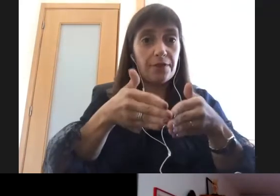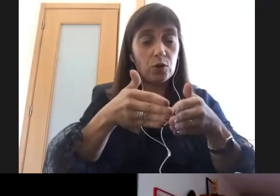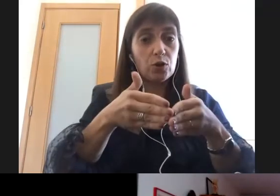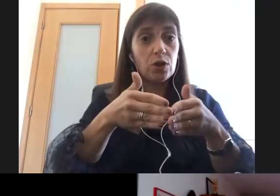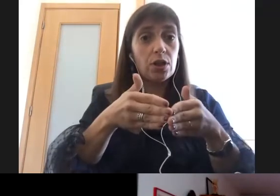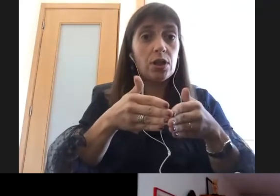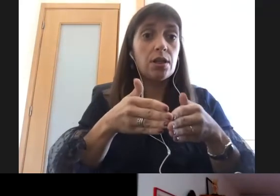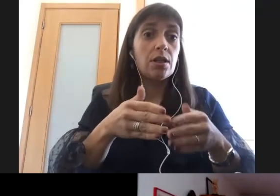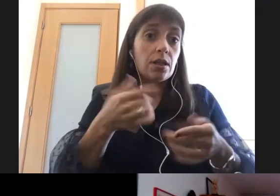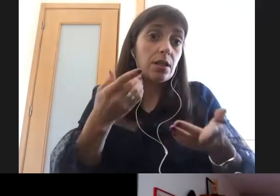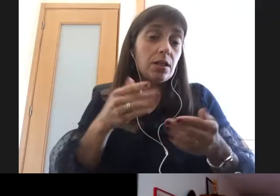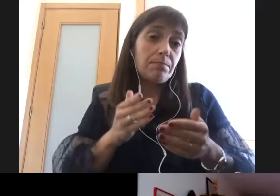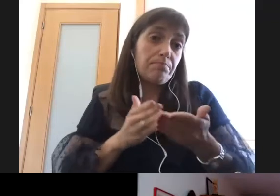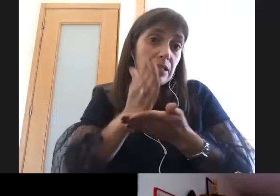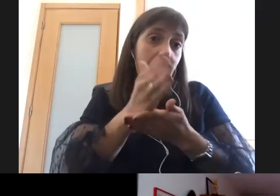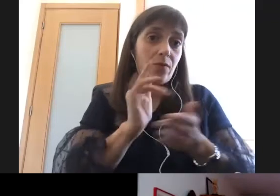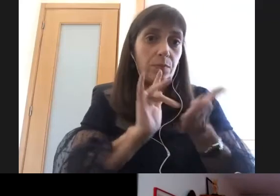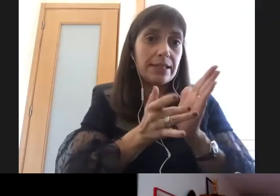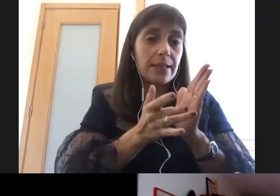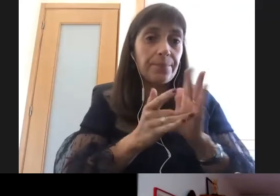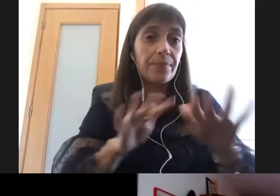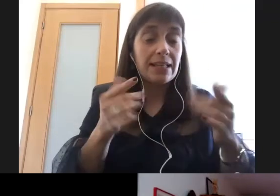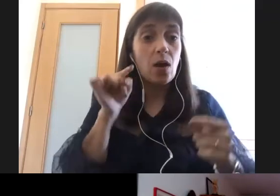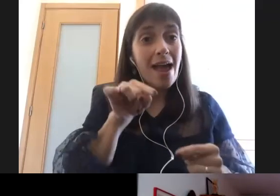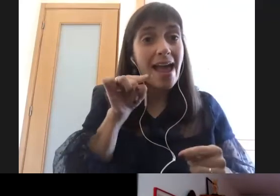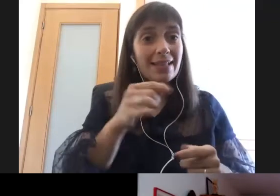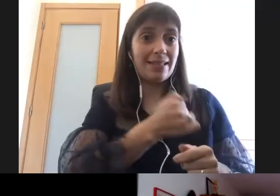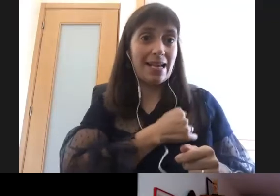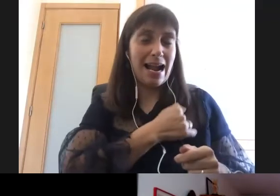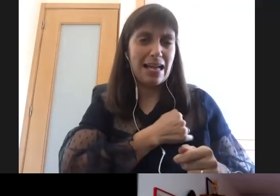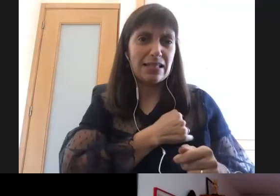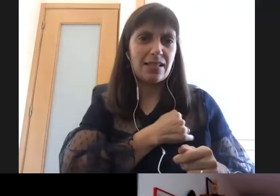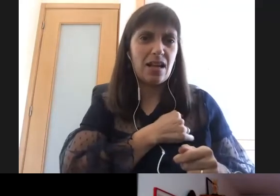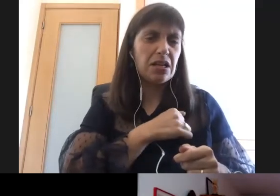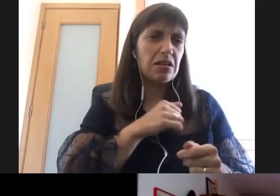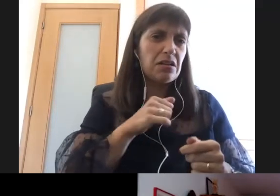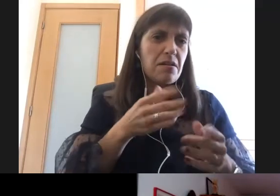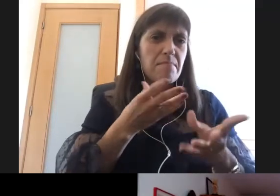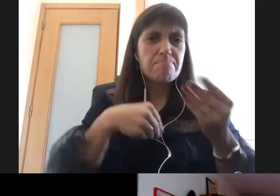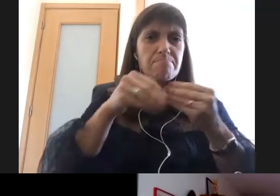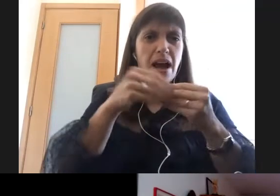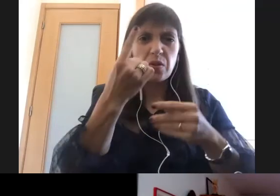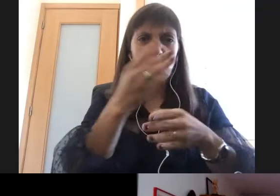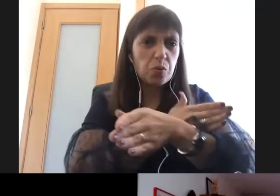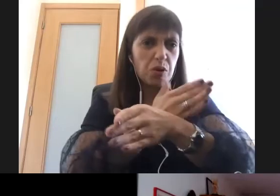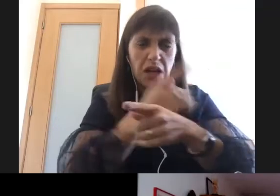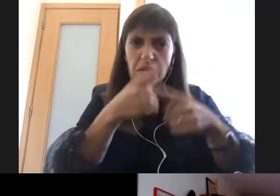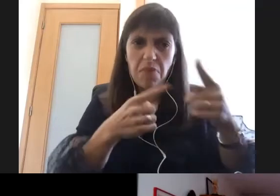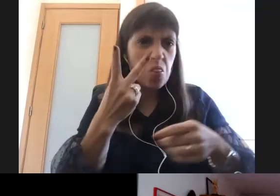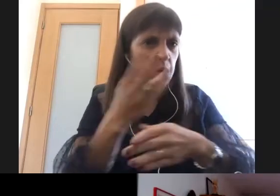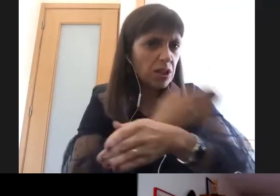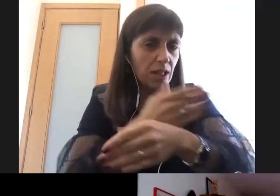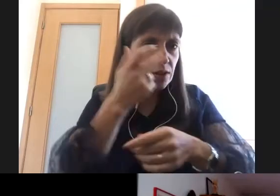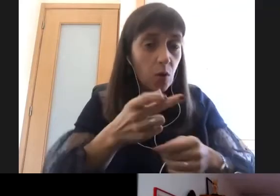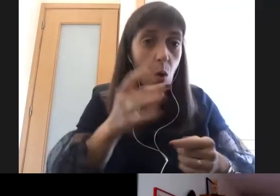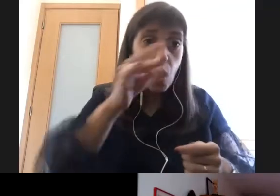navegações pelo Brasil. E essa casa durou mais um século e meio, dois. A localização dessa